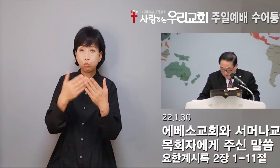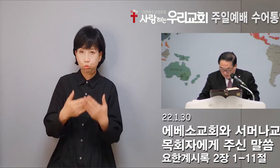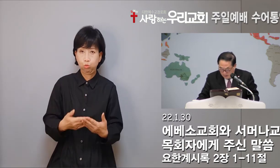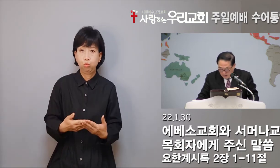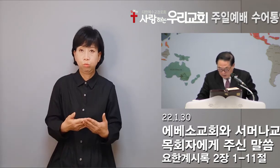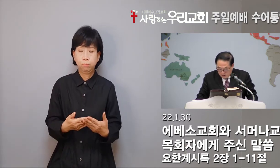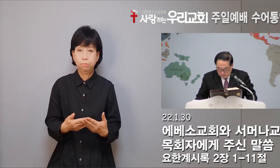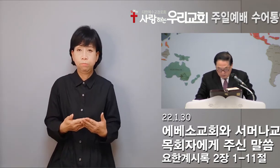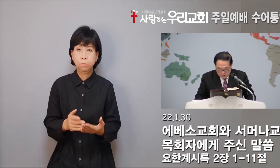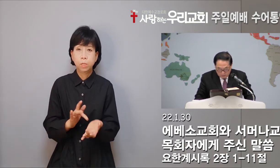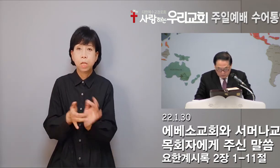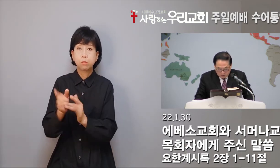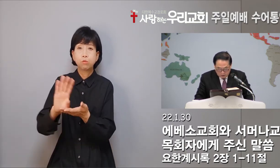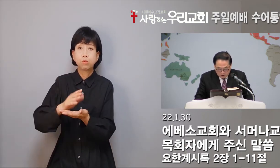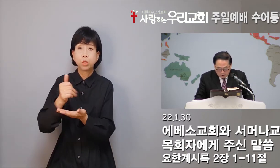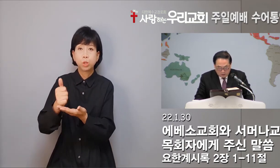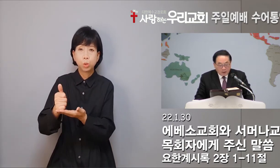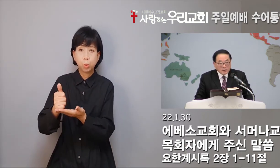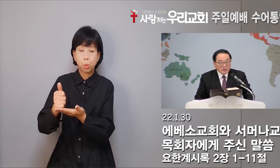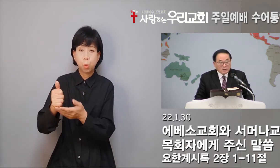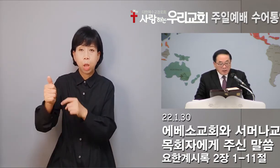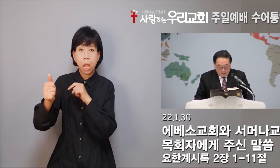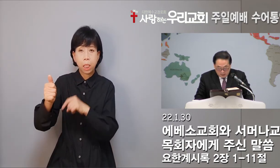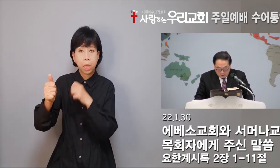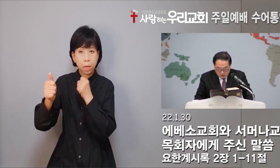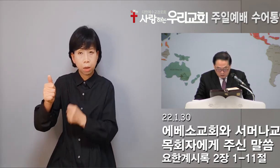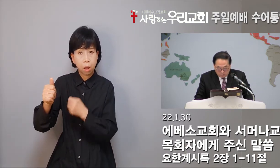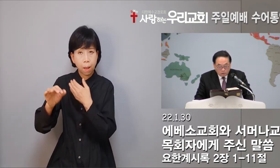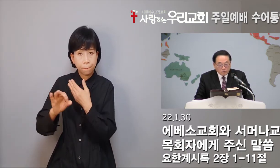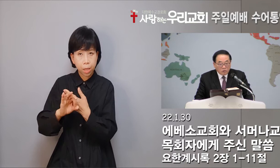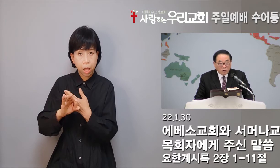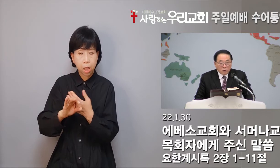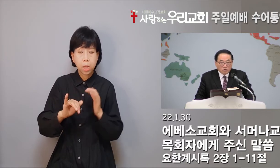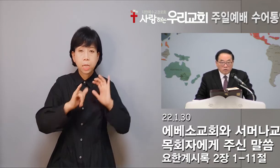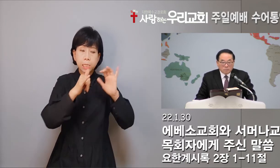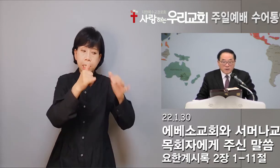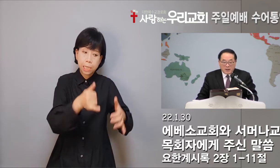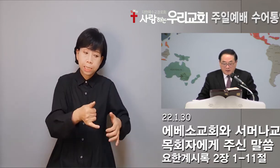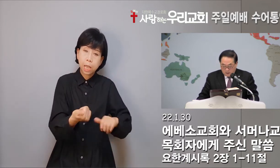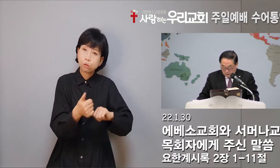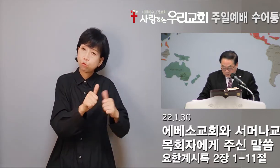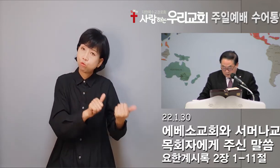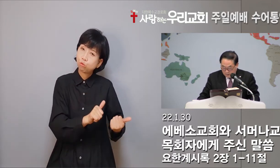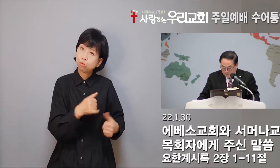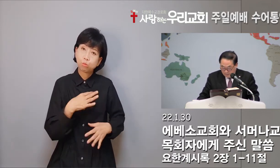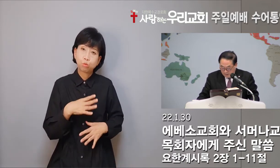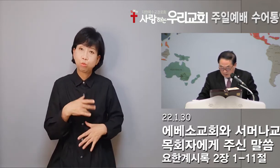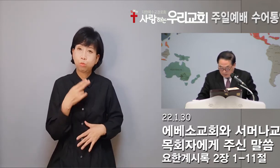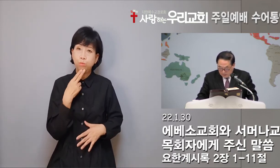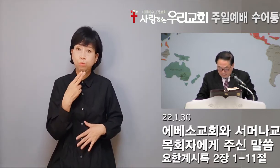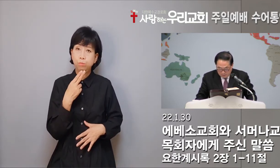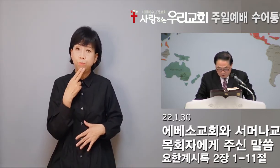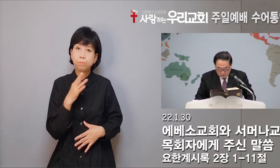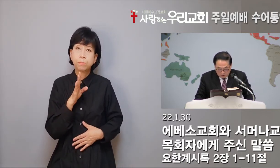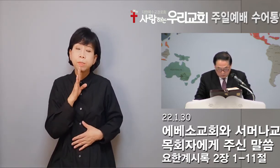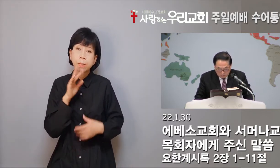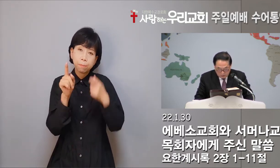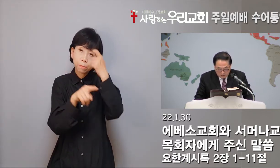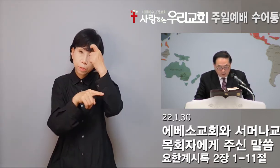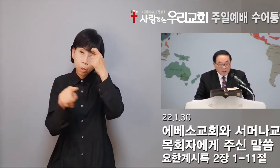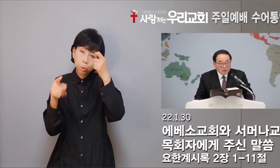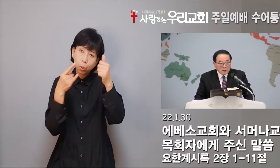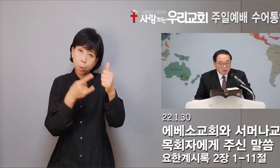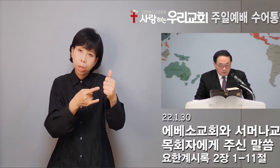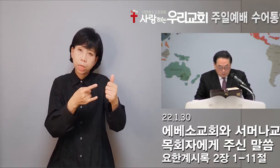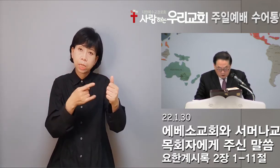것입니다. 그러므로 예수 그리스도 안에 거하는 자는 세상과 죽음도 두렵지 않는 것입니다. 그는 참된